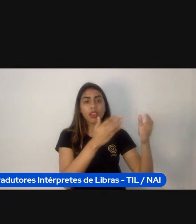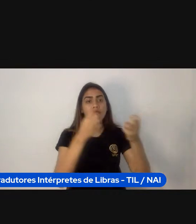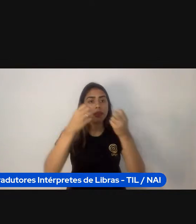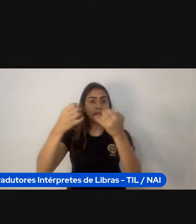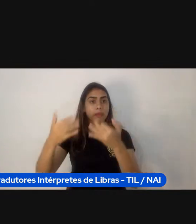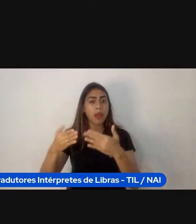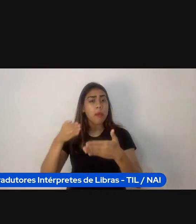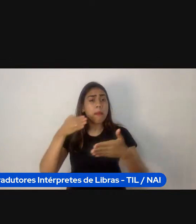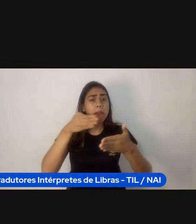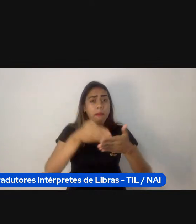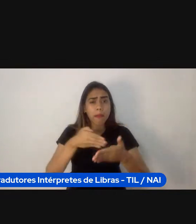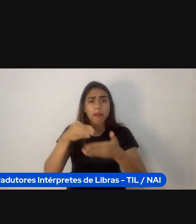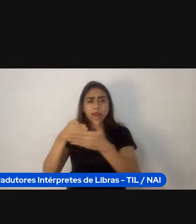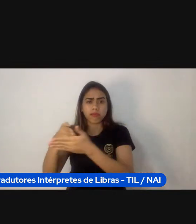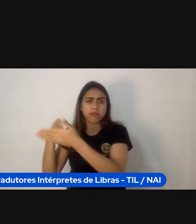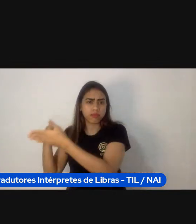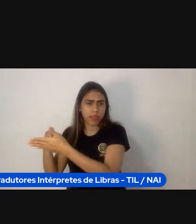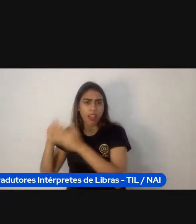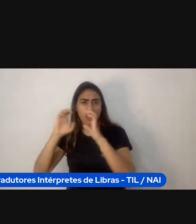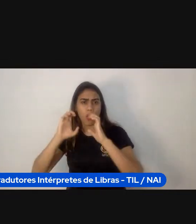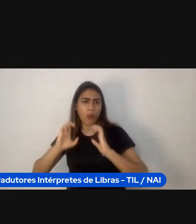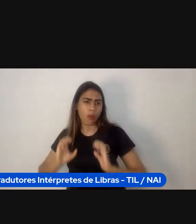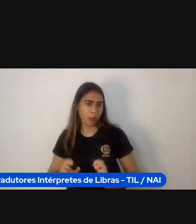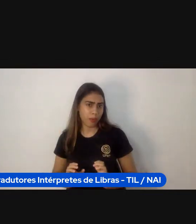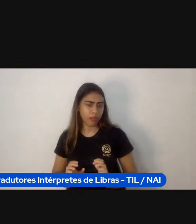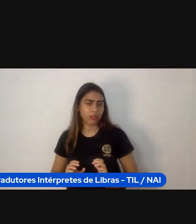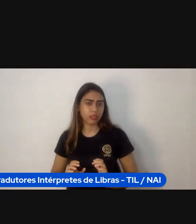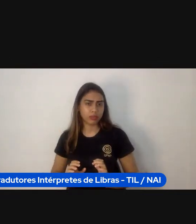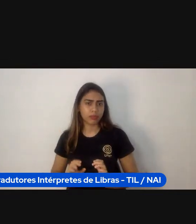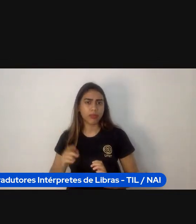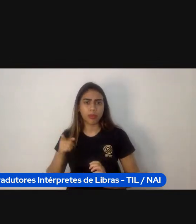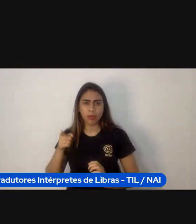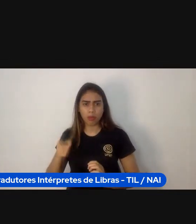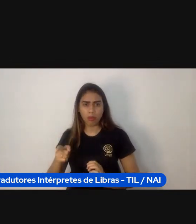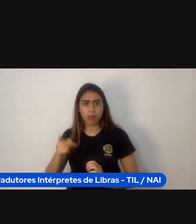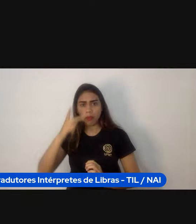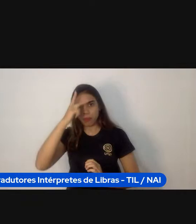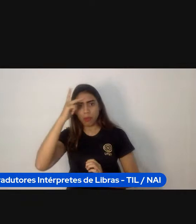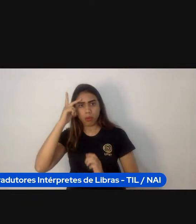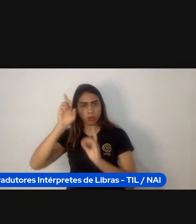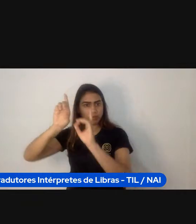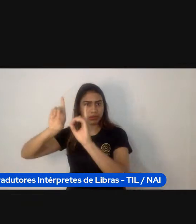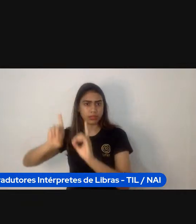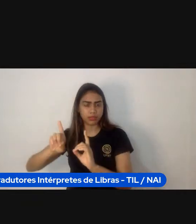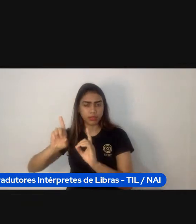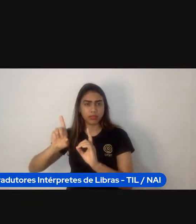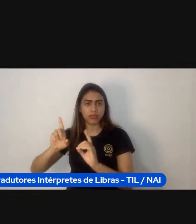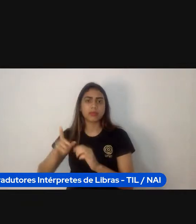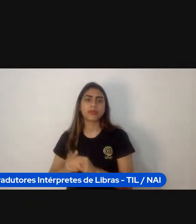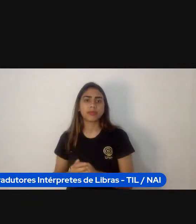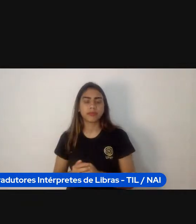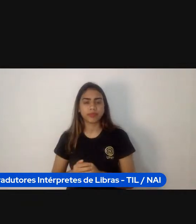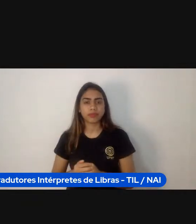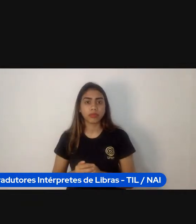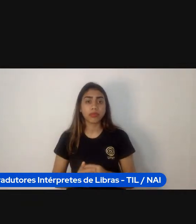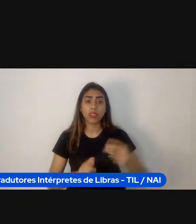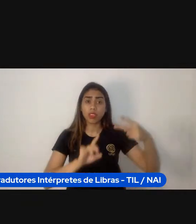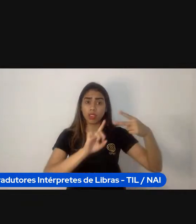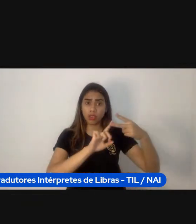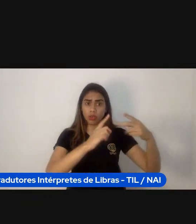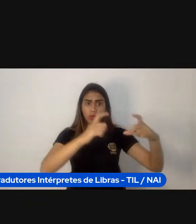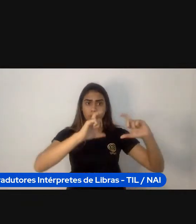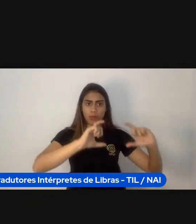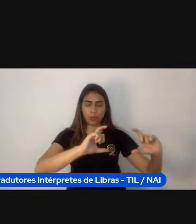interpessoais com pessoas PCDs. O segundo bloco, vamos trazer curtas de animação infantil. E